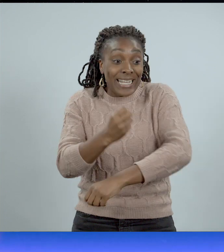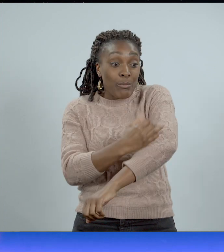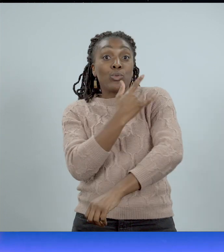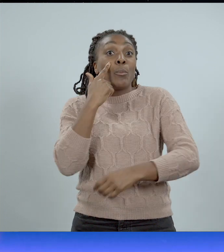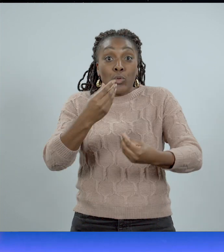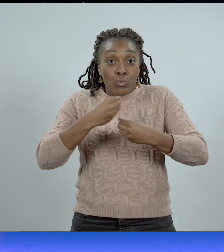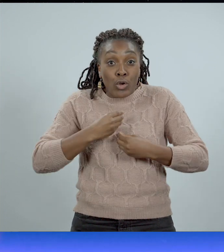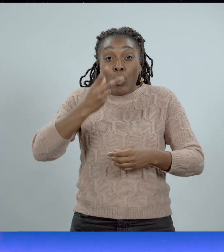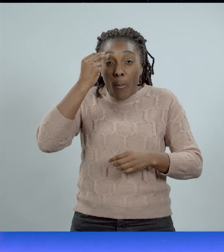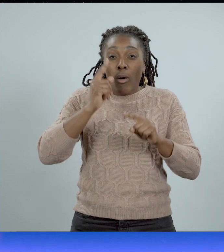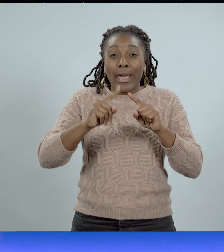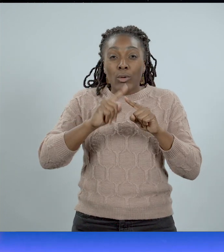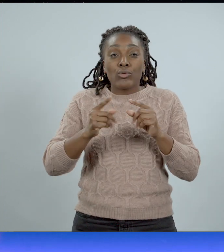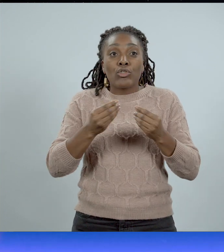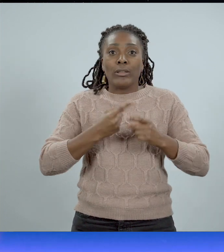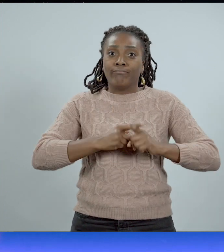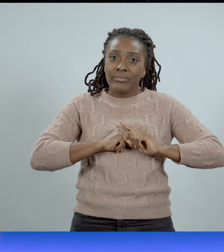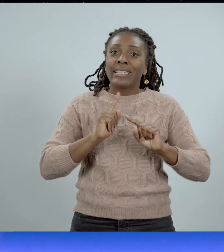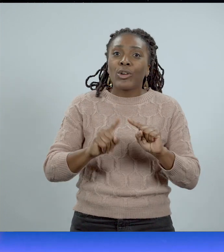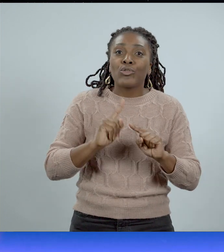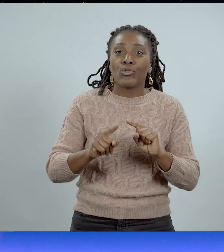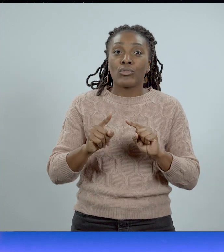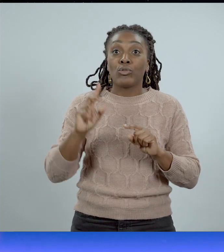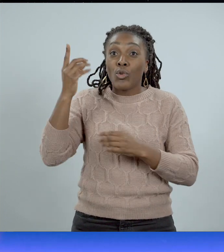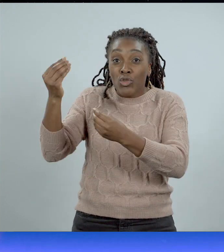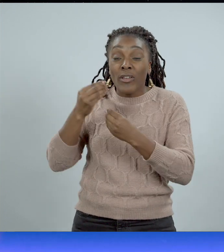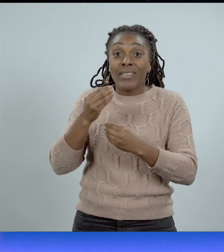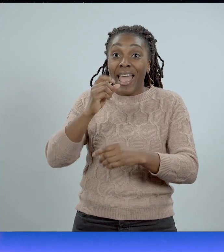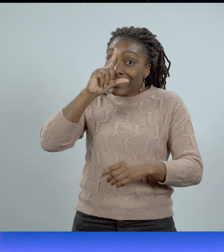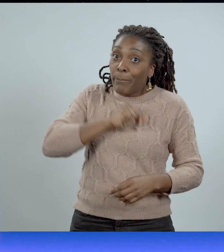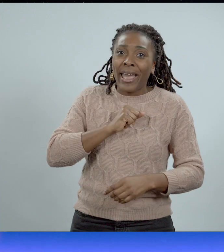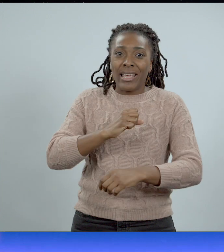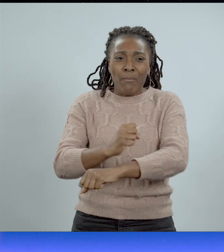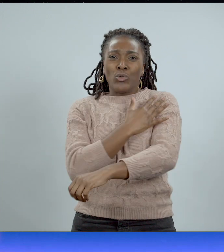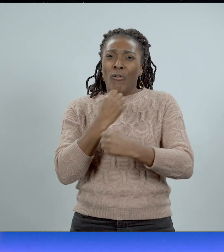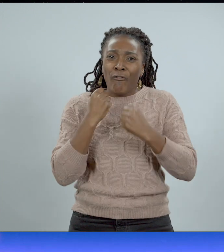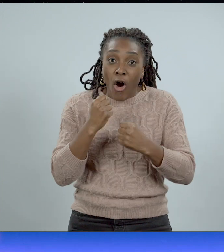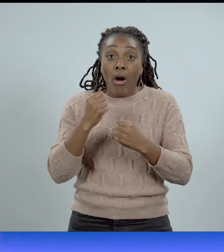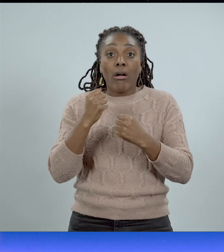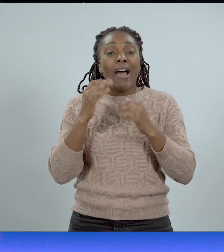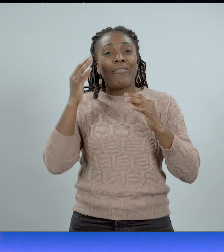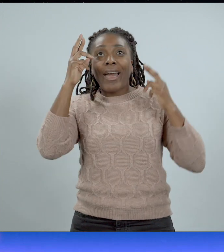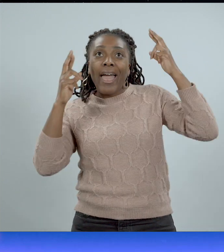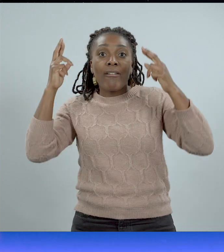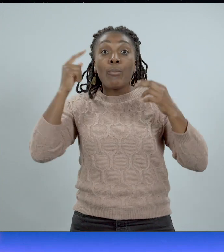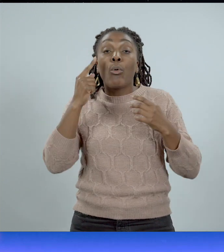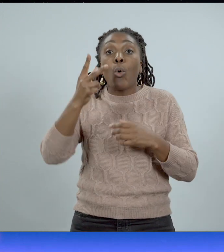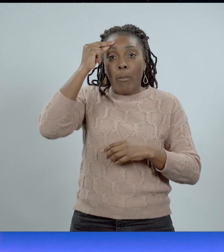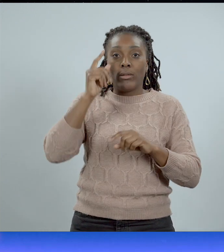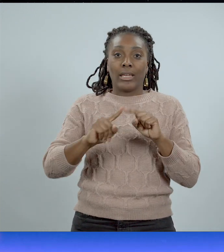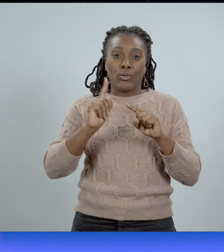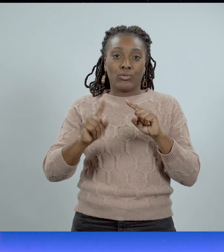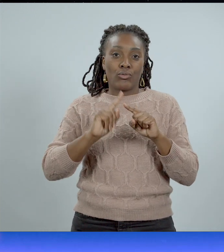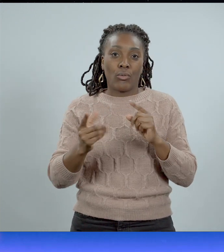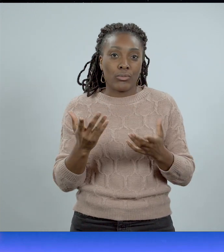nos émotions pour nous faire prendre conscience de quelque chose. Dieu même accentue nos émotions dans nos rêves pour nous faire prendre conscience de quelque chose.